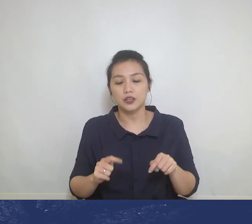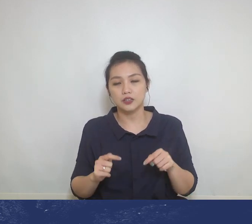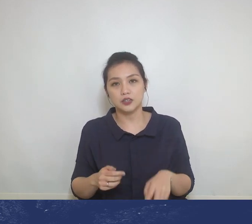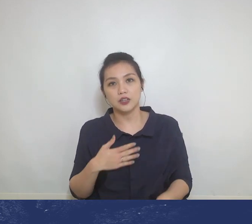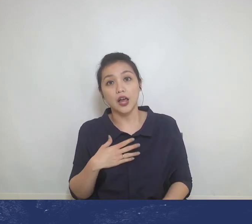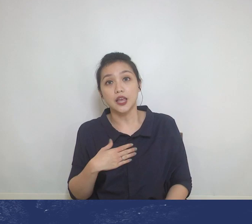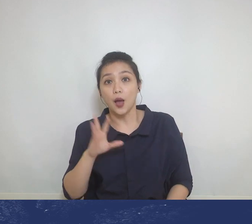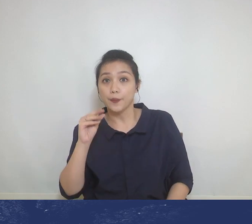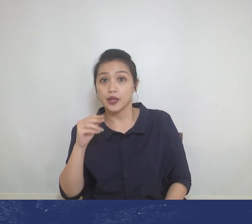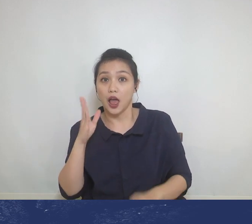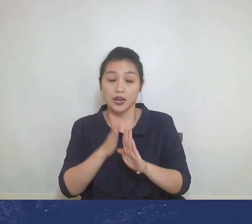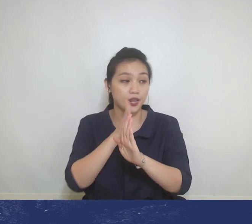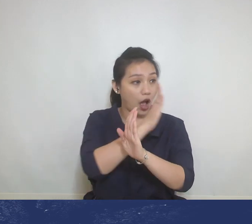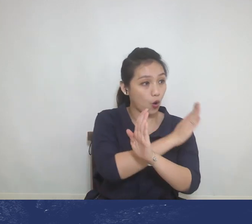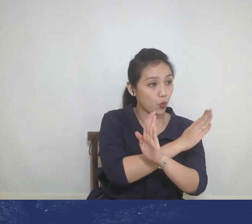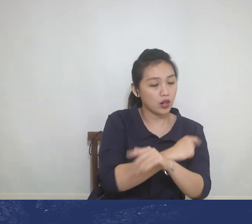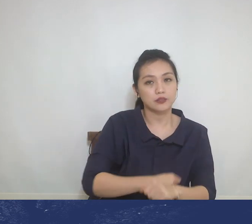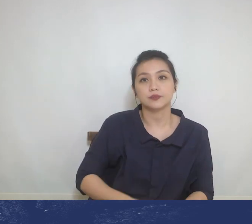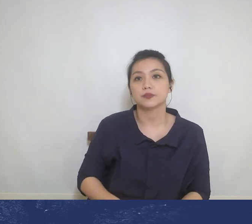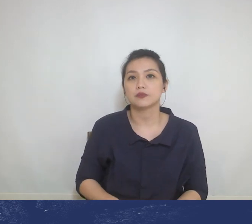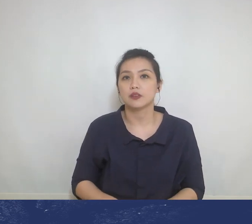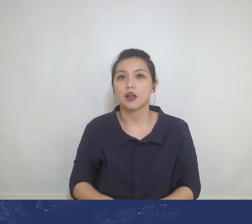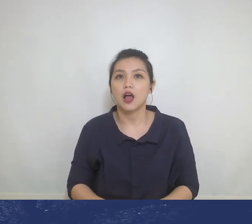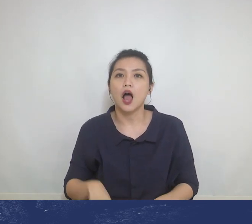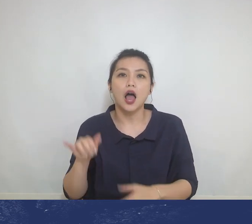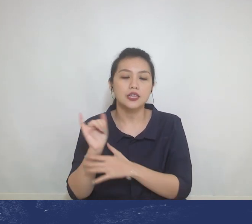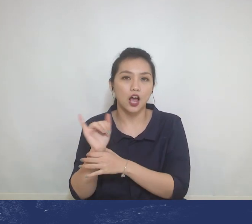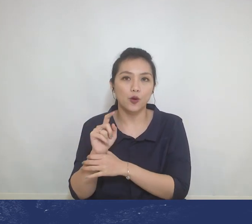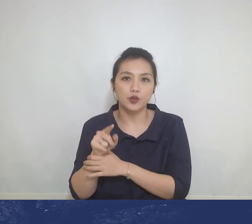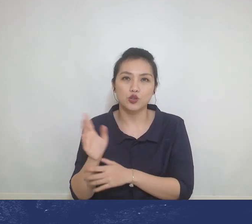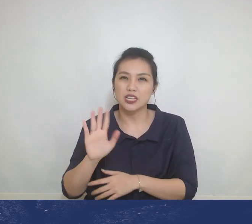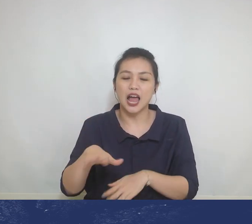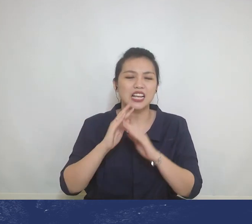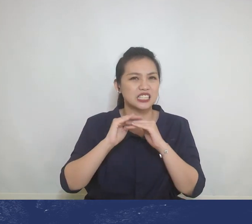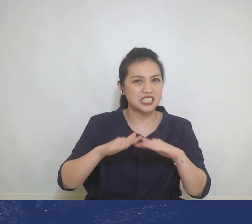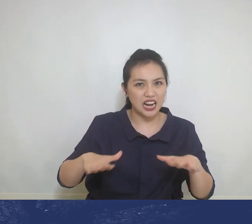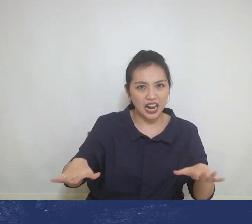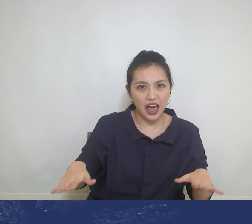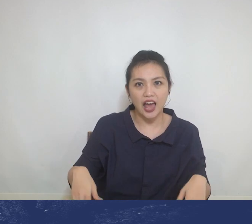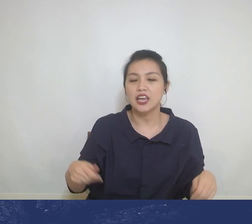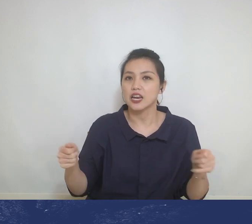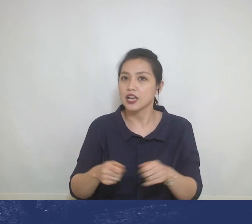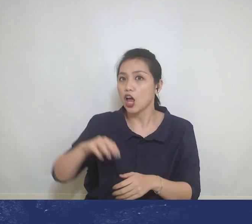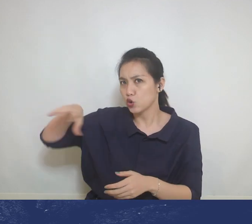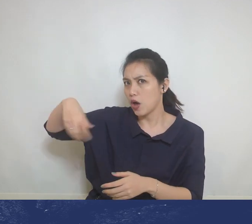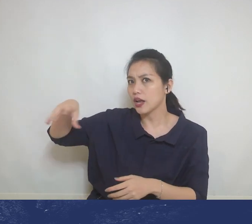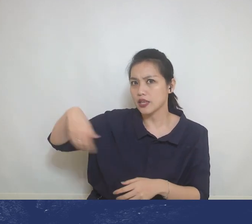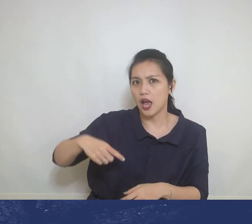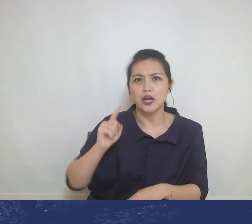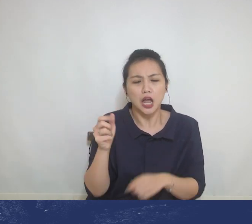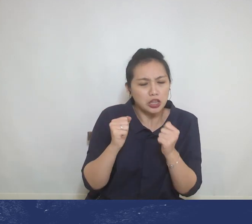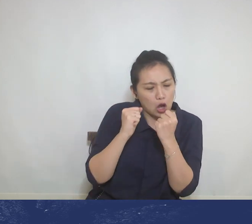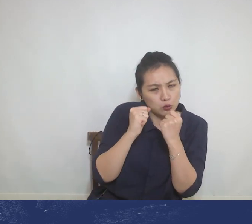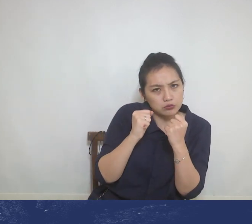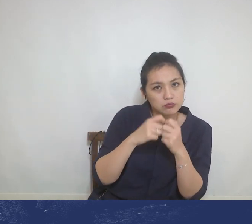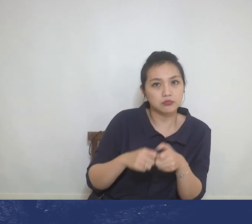ini yang saya bilang tadi di awal, bahwa Yakub itu dia tidak beres waktu dia keluar ke Haran, ada perasaan takut. Tapi